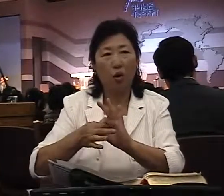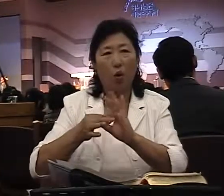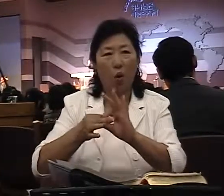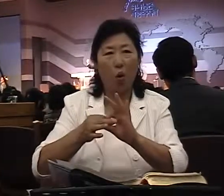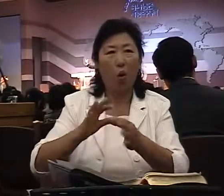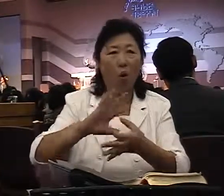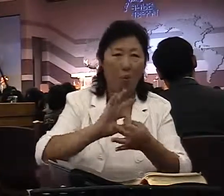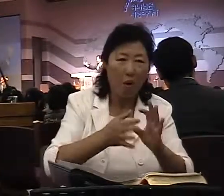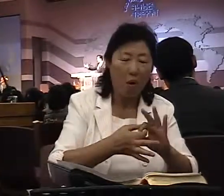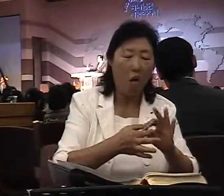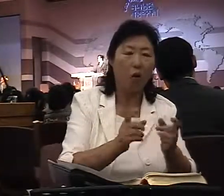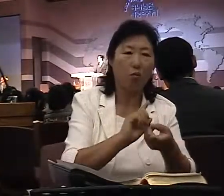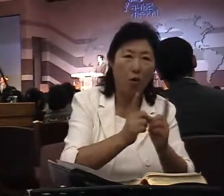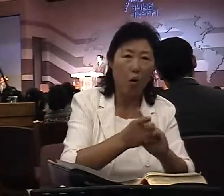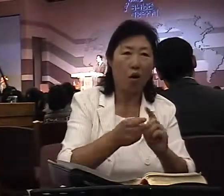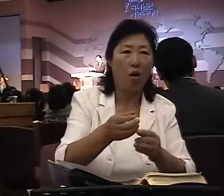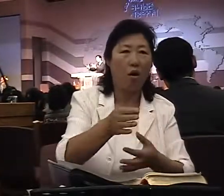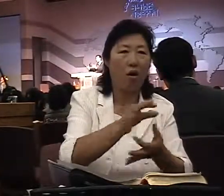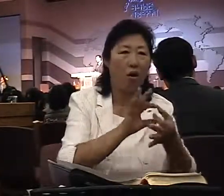붙고 모형이 갖추어집니다. 근데 거기서 끝나요.